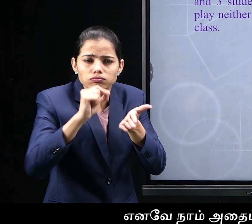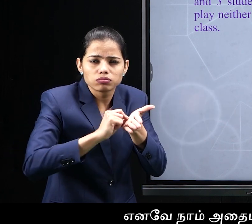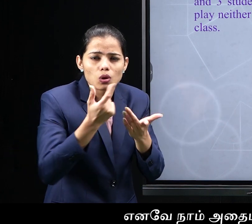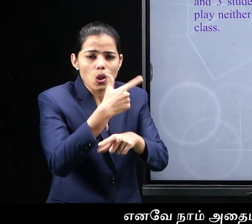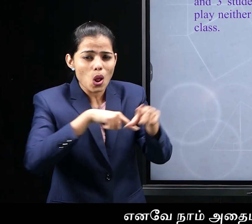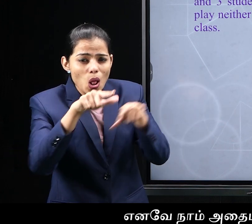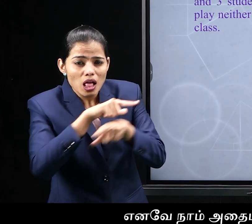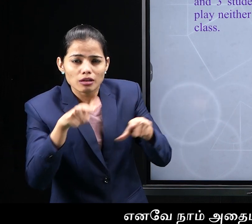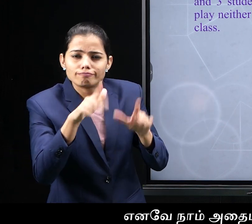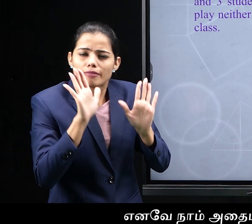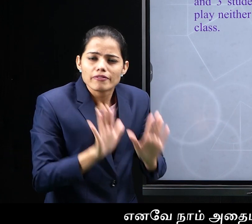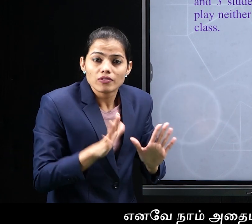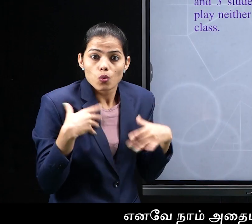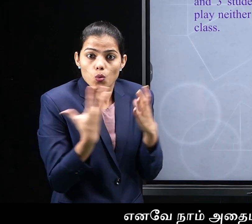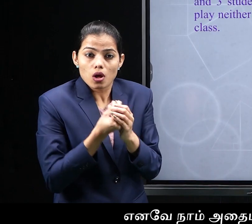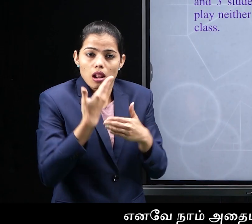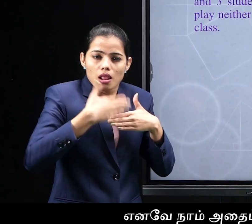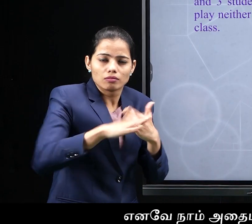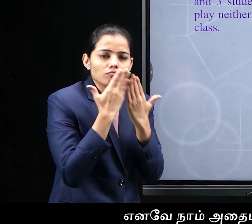எனவே நாம் அதை கற்றுக்கொள்ளப் போகிறோம்.